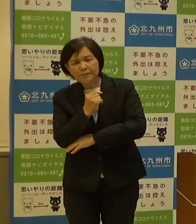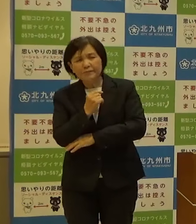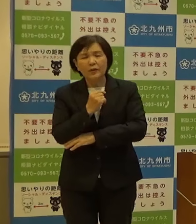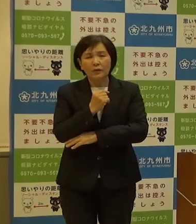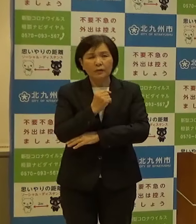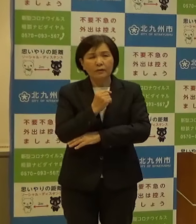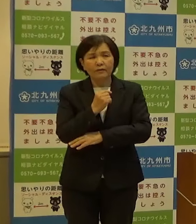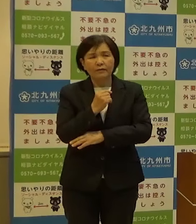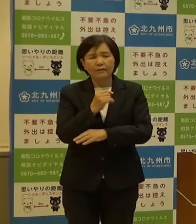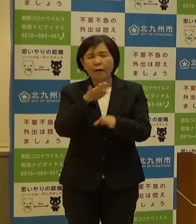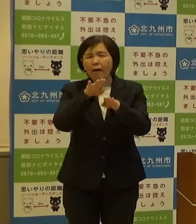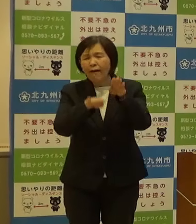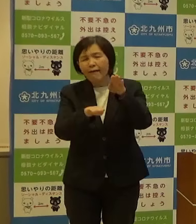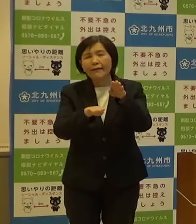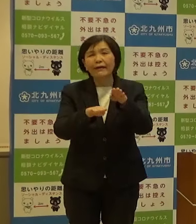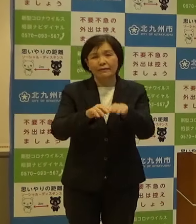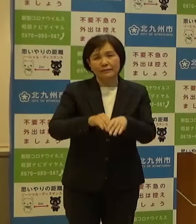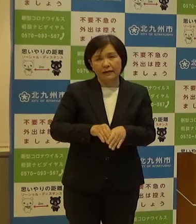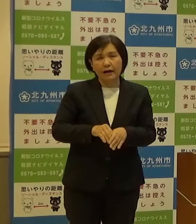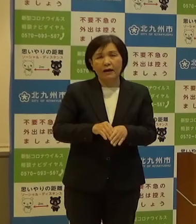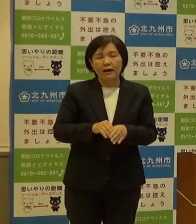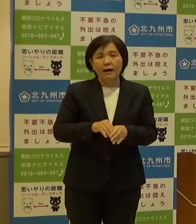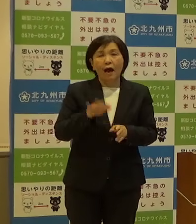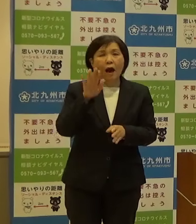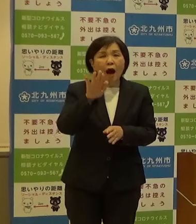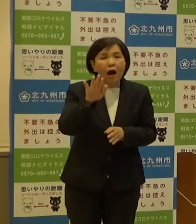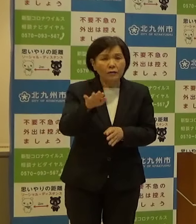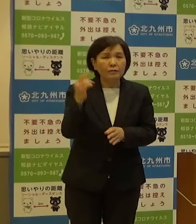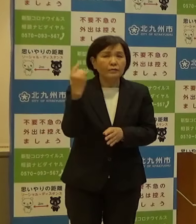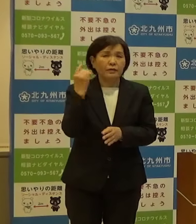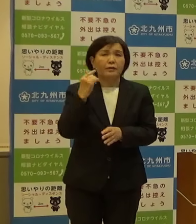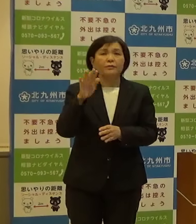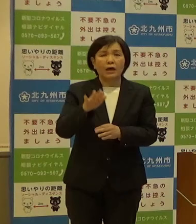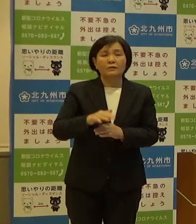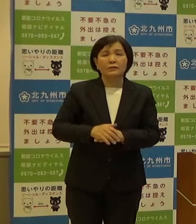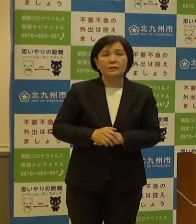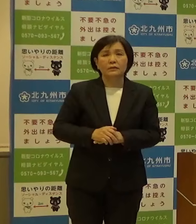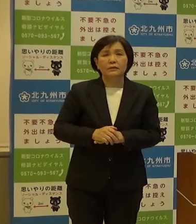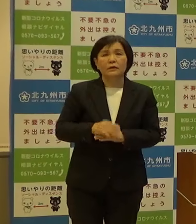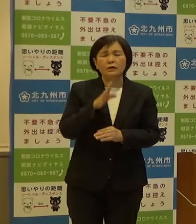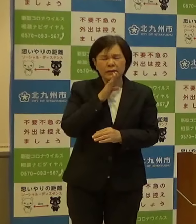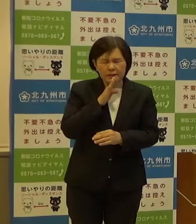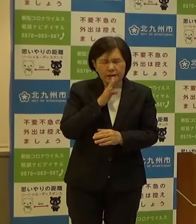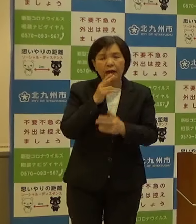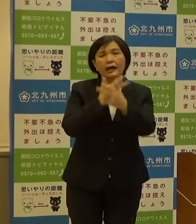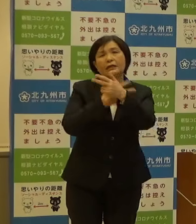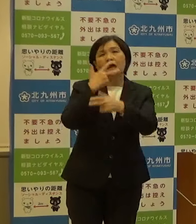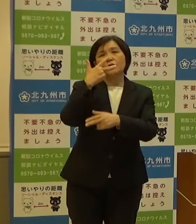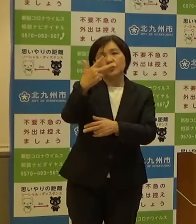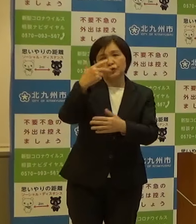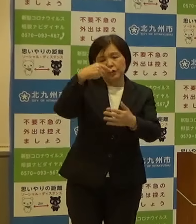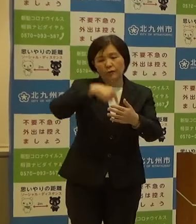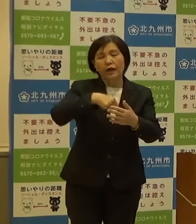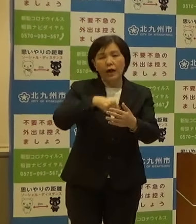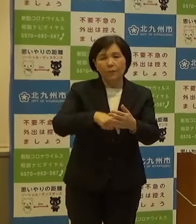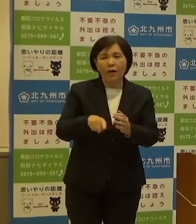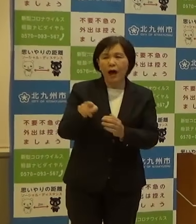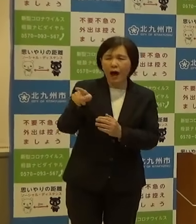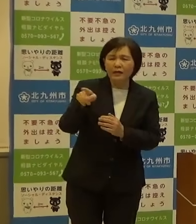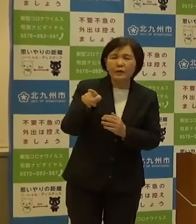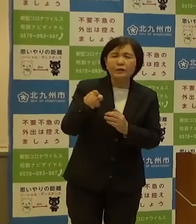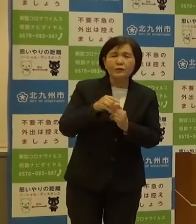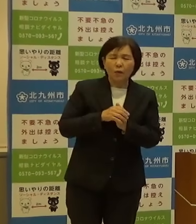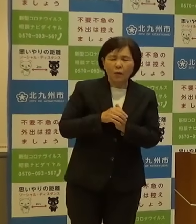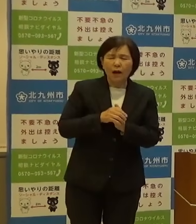ういうことであります。実際北九州市におきましても、あの人がどうや